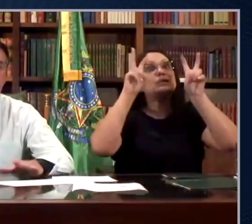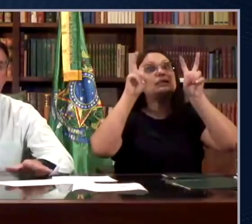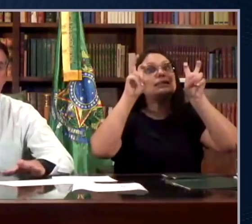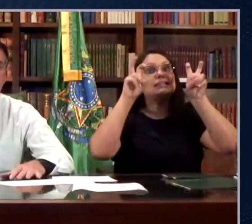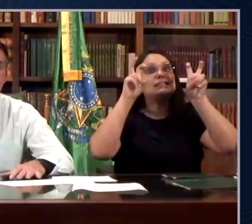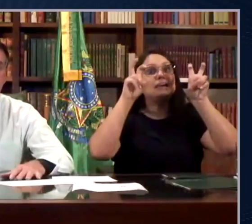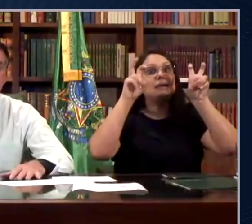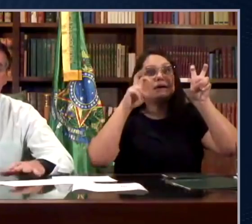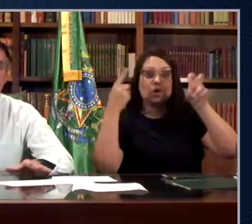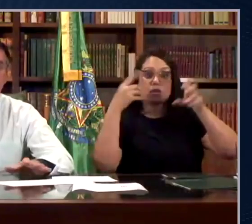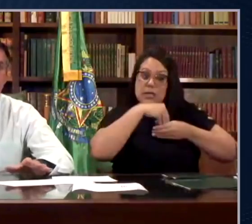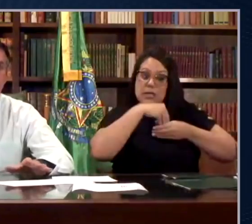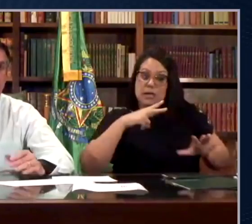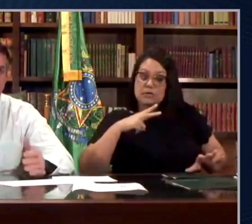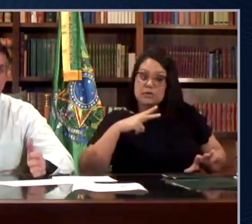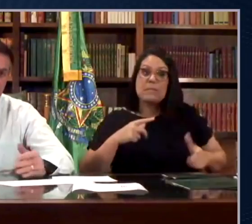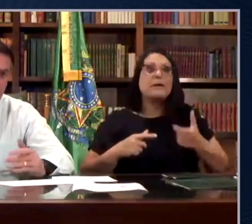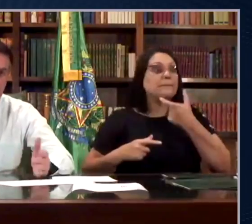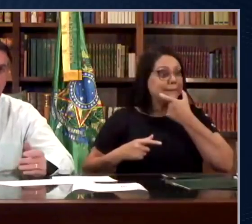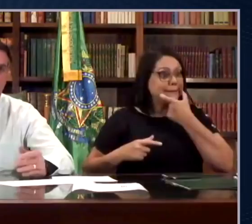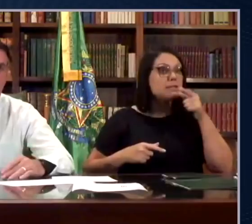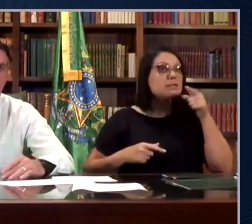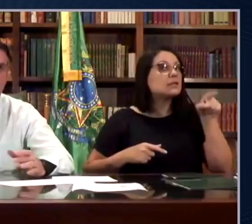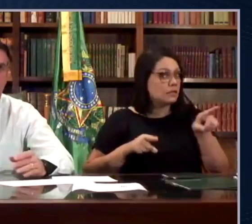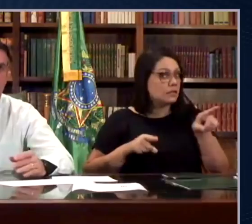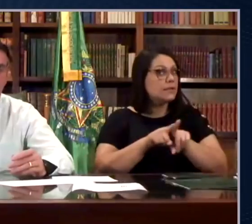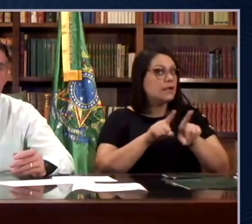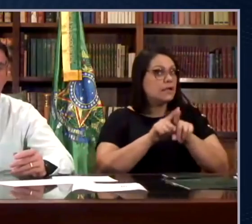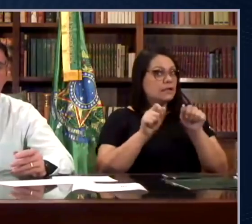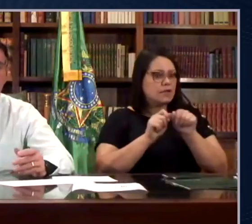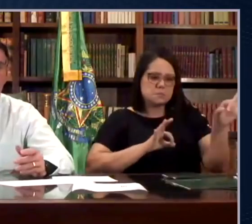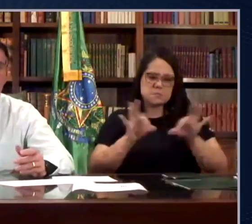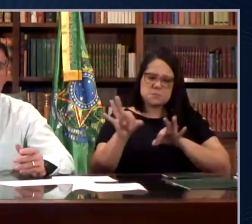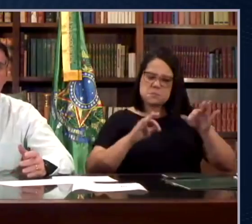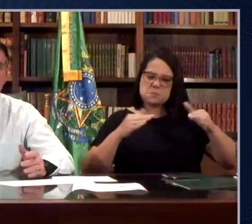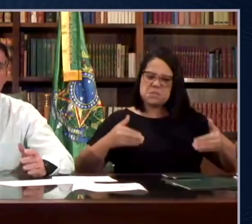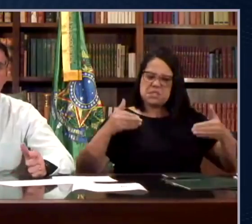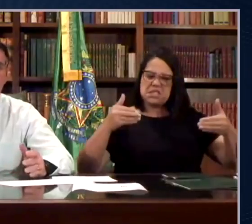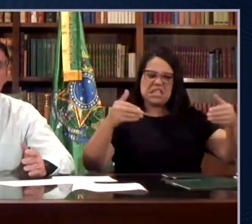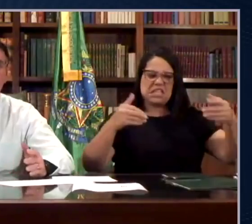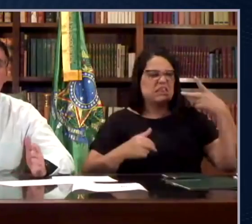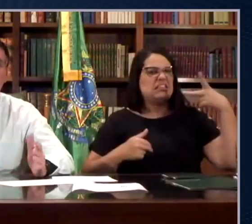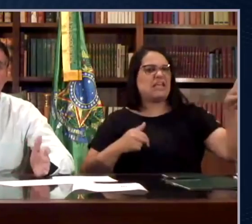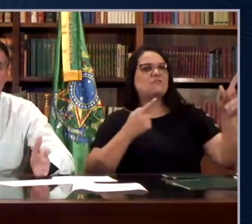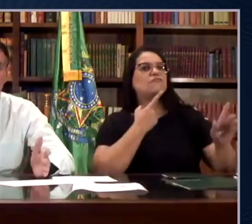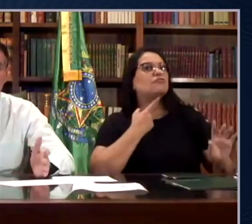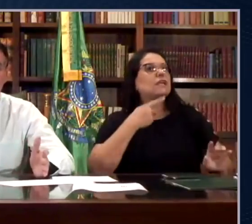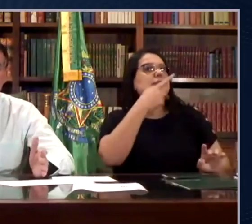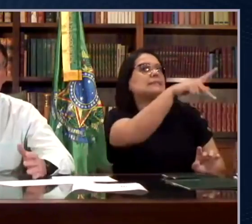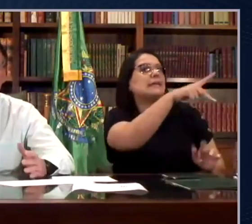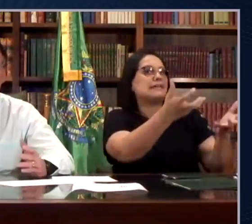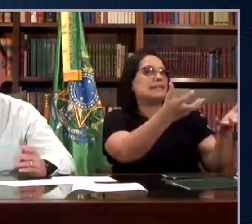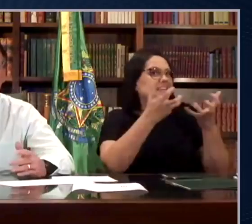sempre respeitei todos os ministros. O Mandetta também, porque ele montou um ministério de acordo com a sua